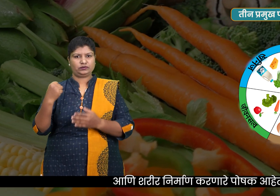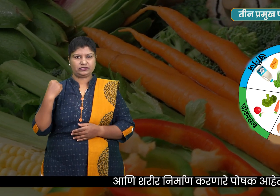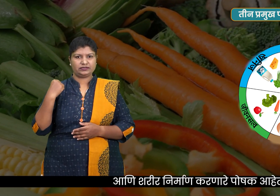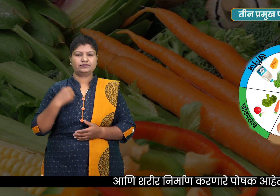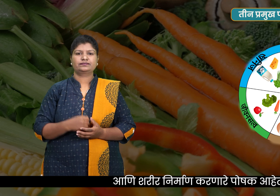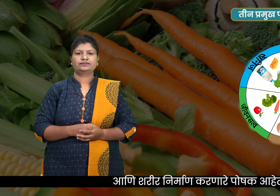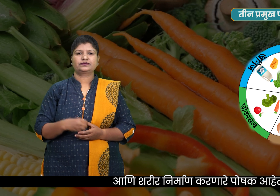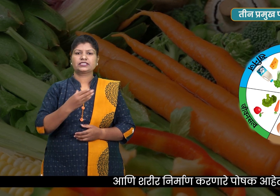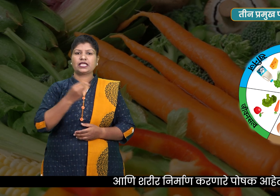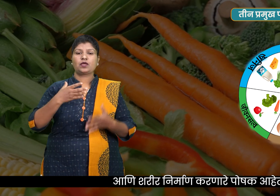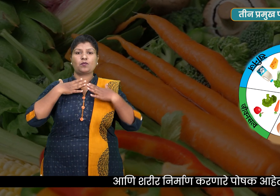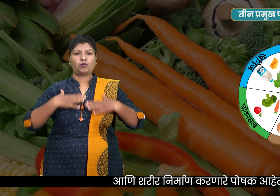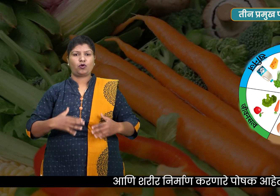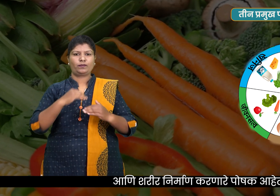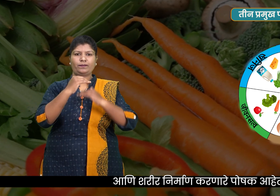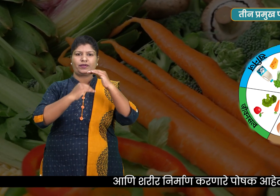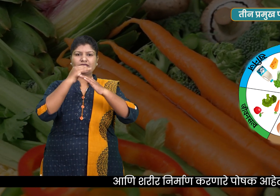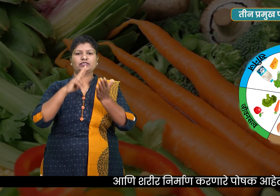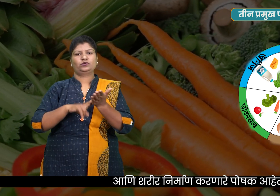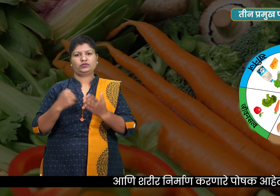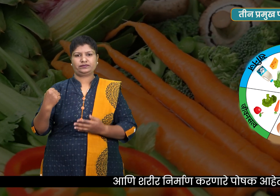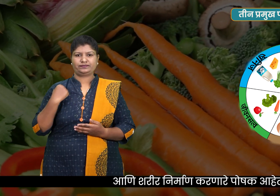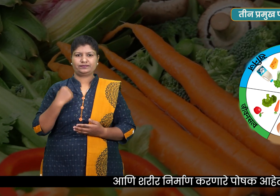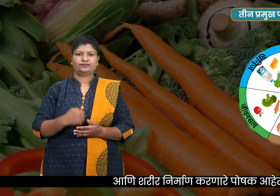आणि शरीर निर्माण करणारे पोषक आहेत.